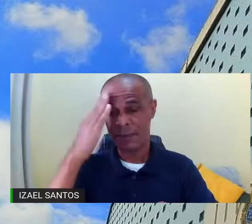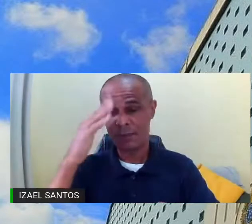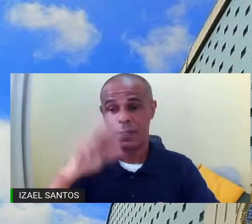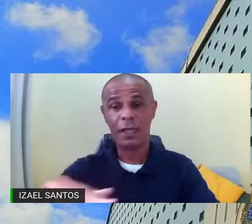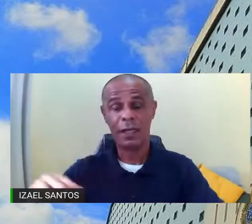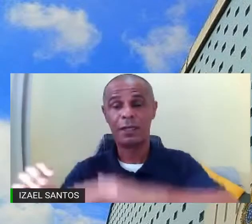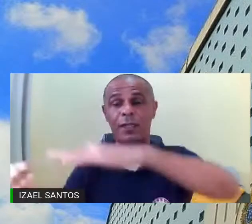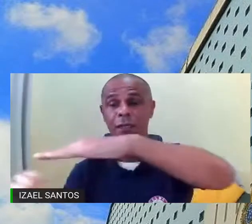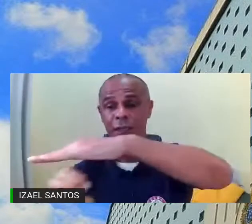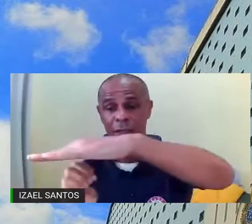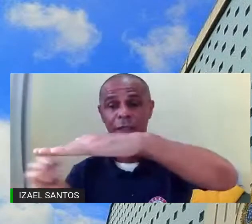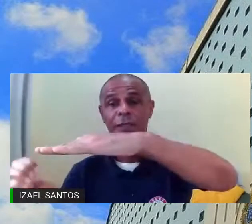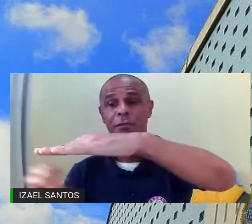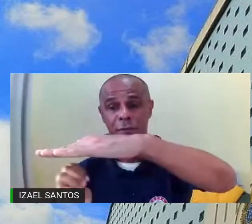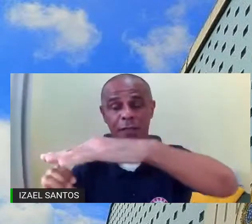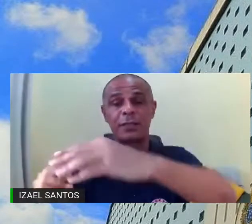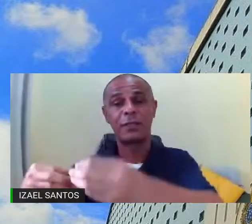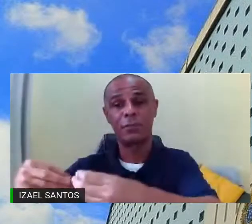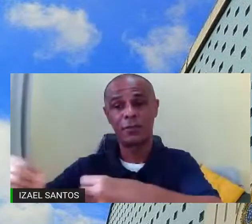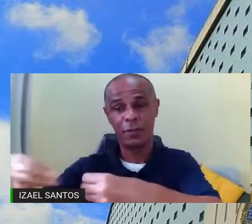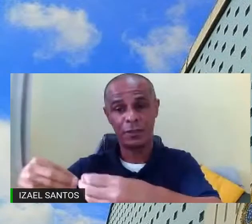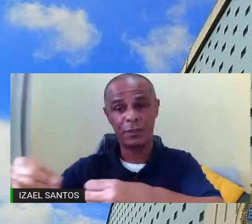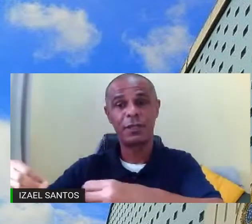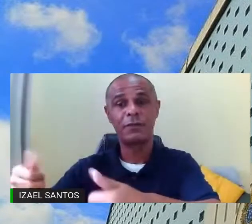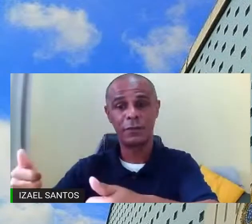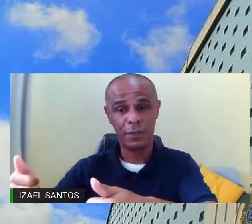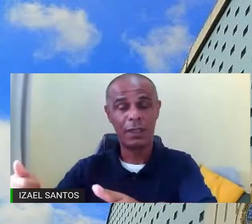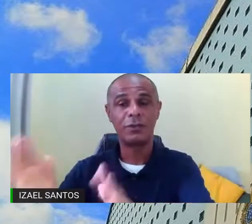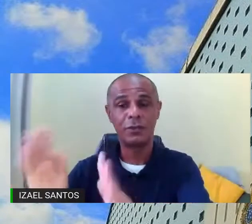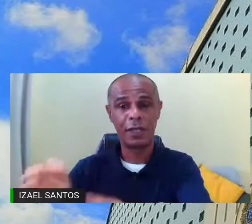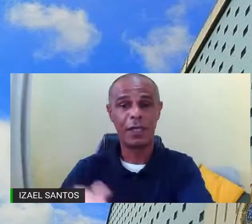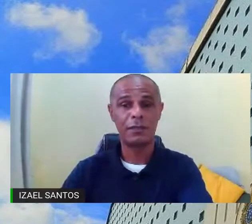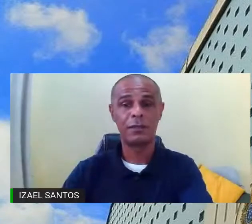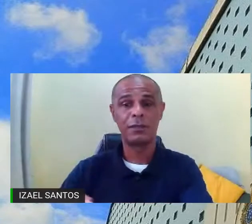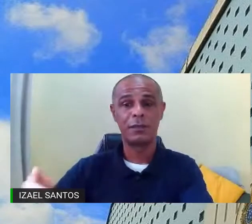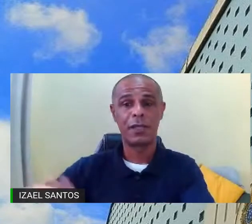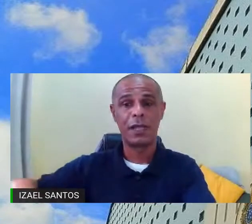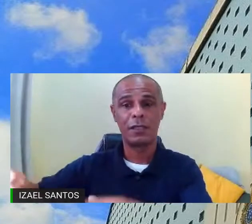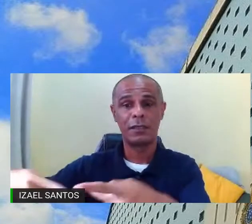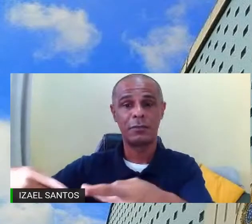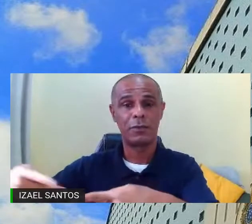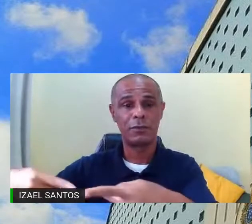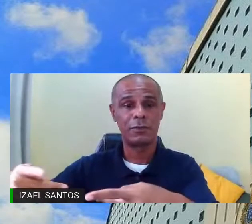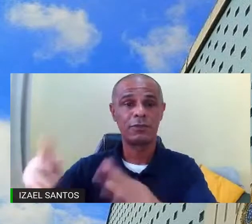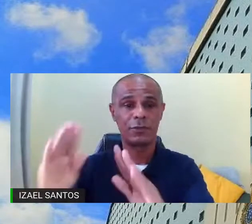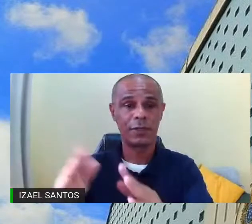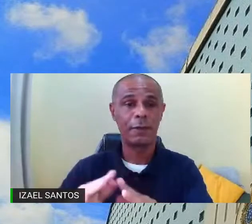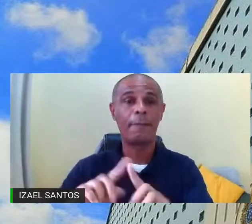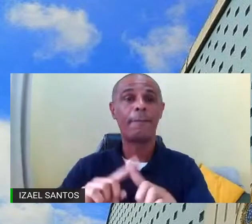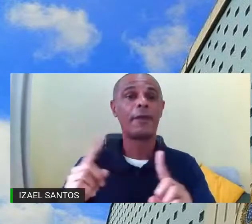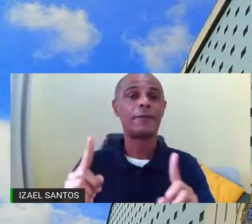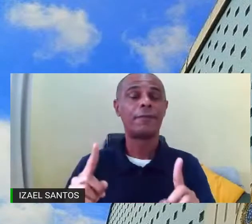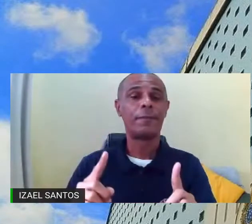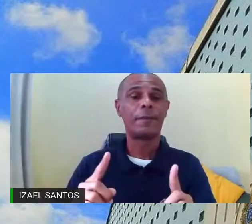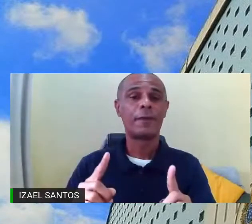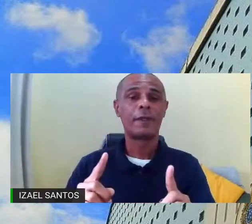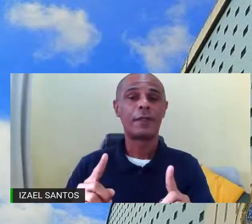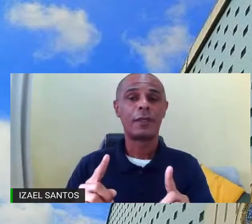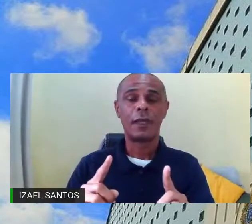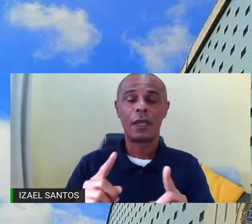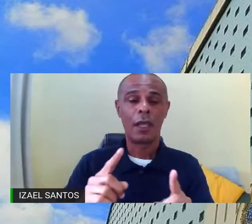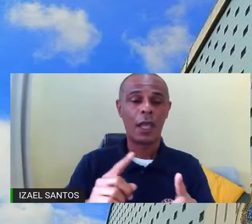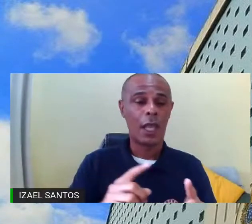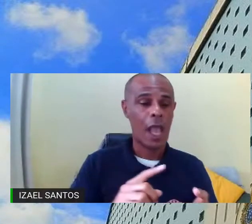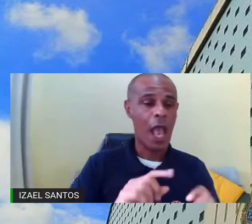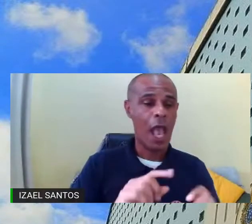de postos de trabalho, de técnicas, de cultura, de produção. É bom entender isso. Agora, adaptar a educação